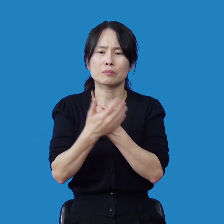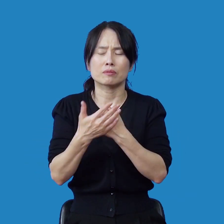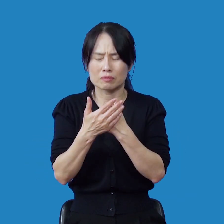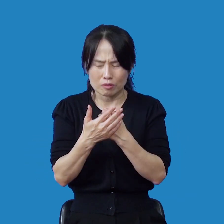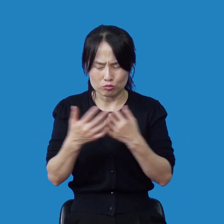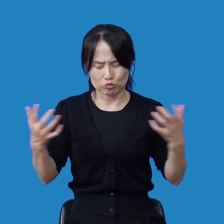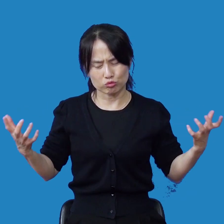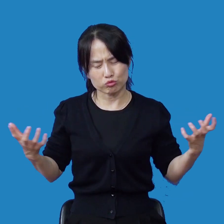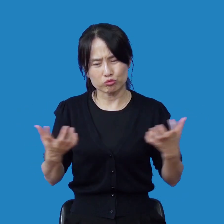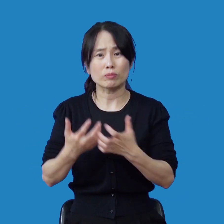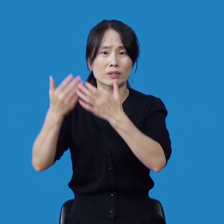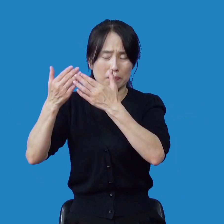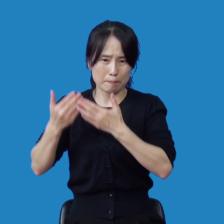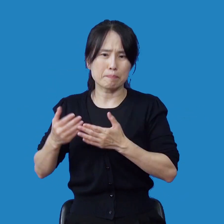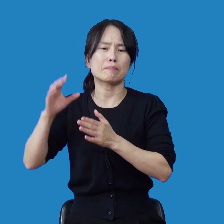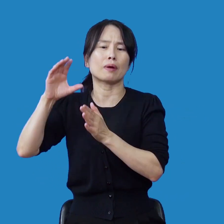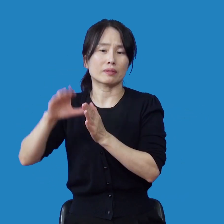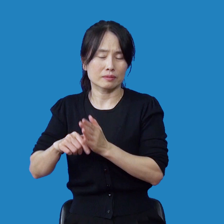공감할 수 있습니다.